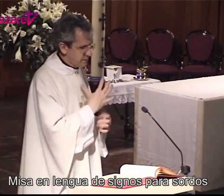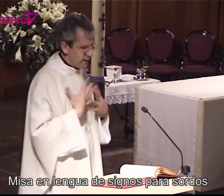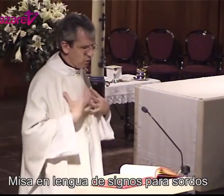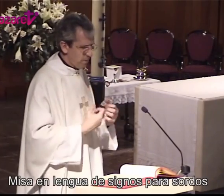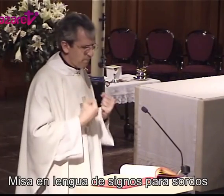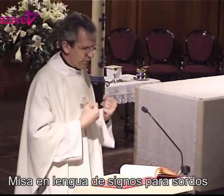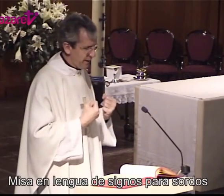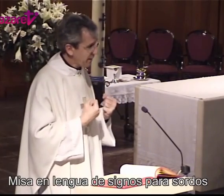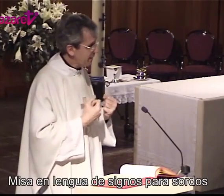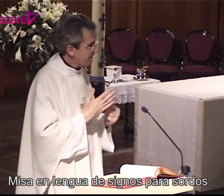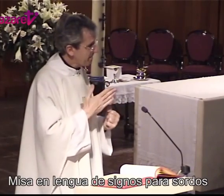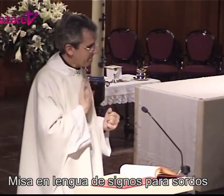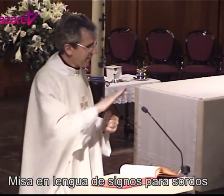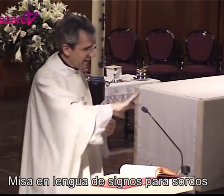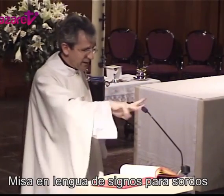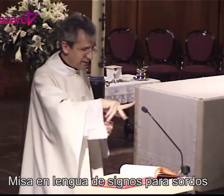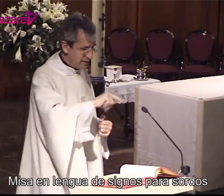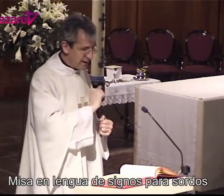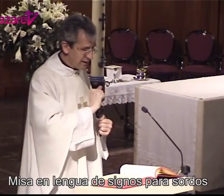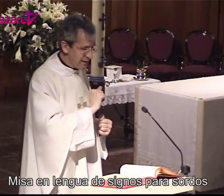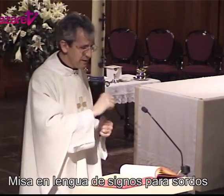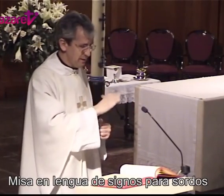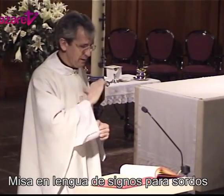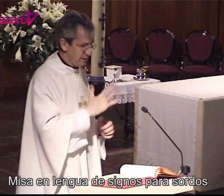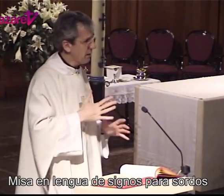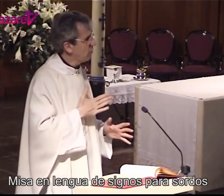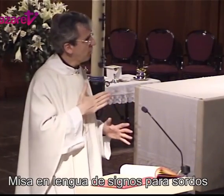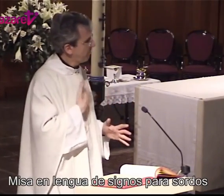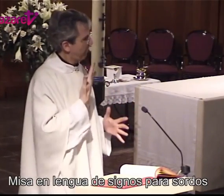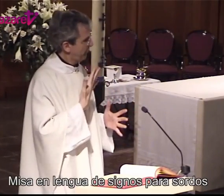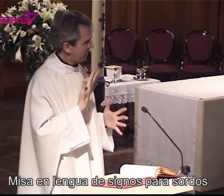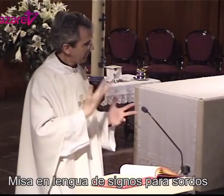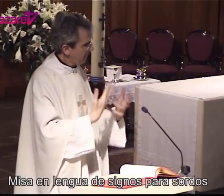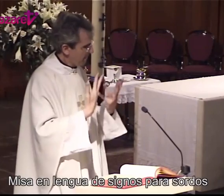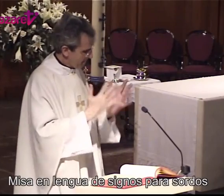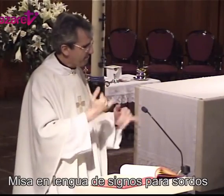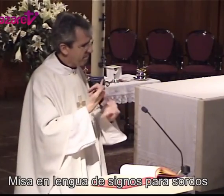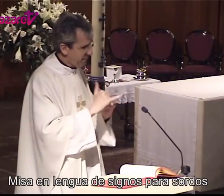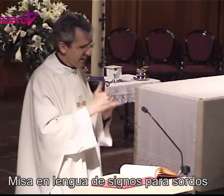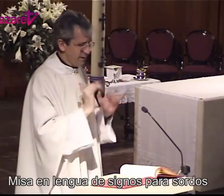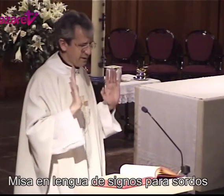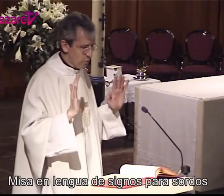Tengo poder para quitarla y tengo poder para